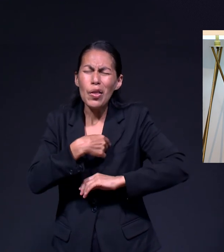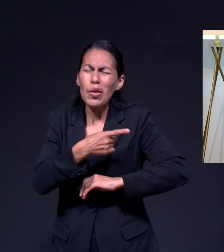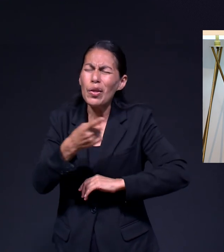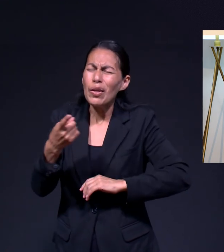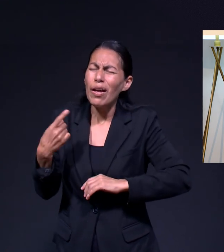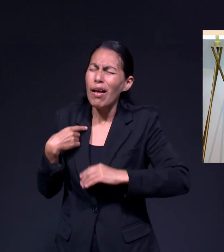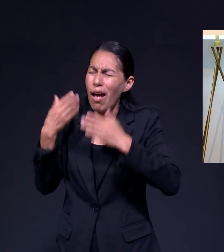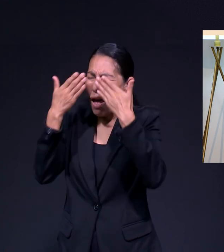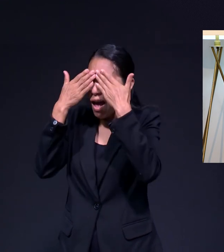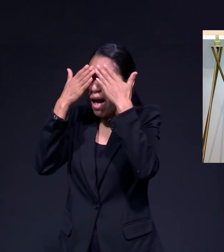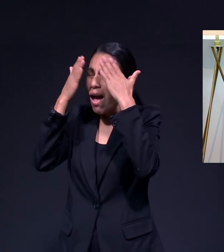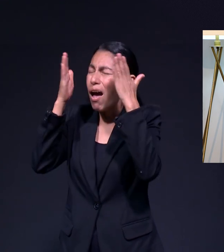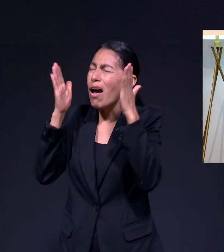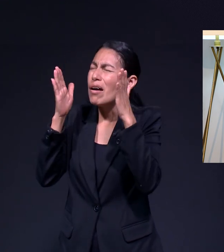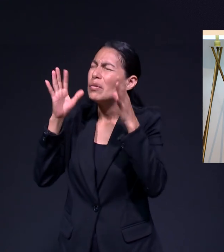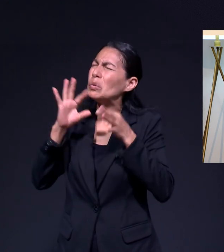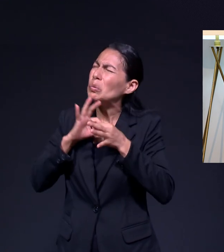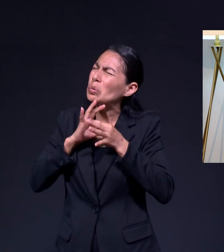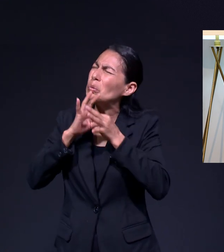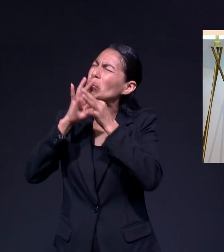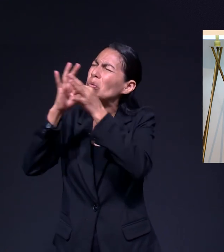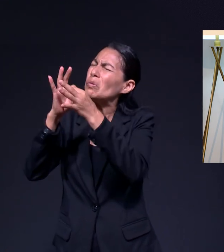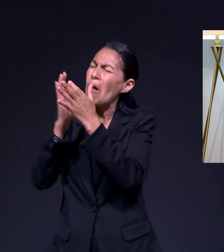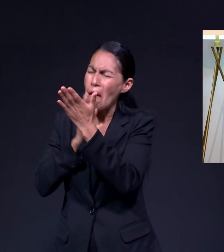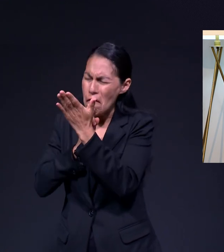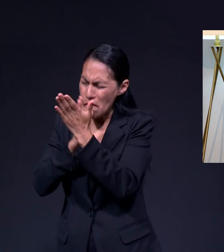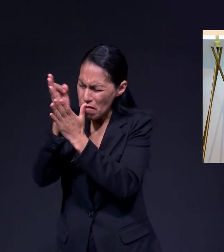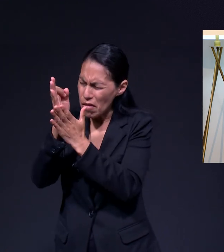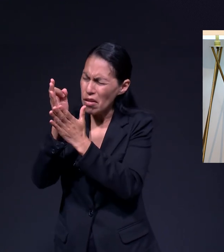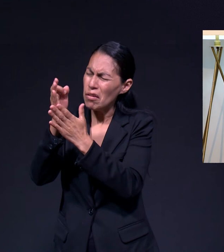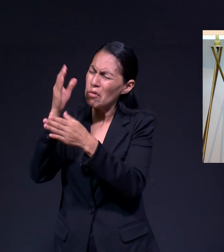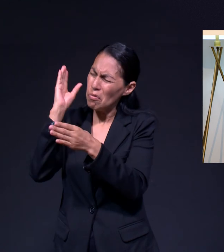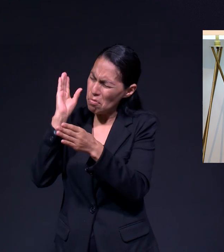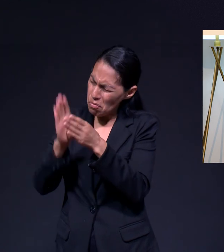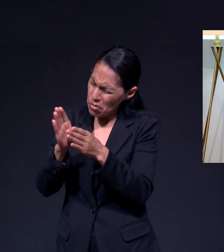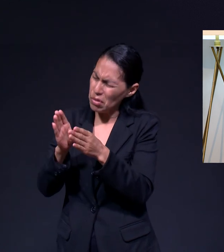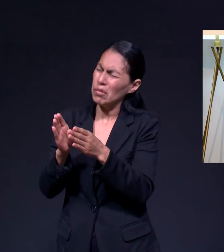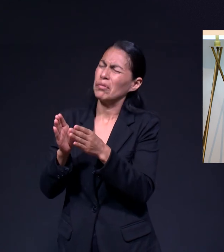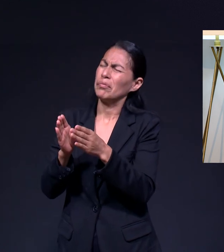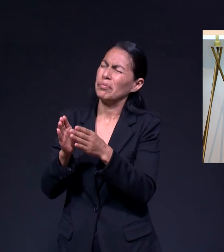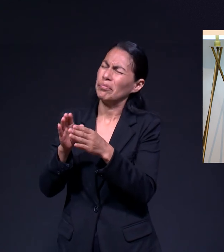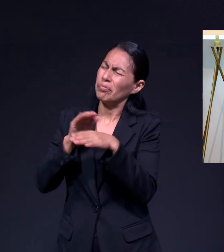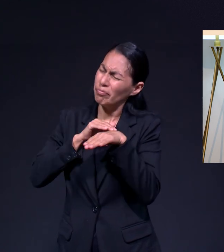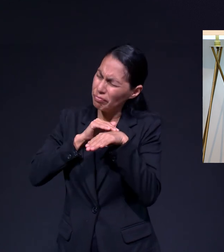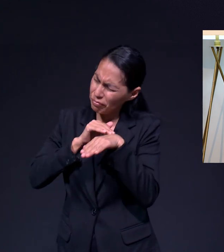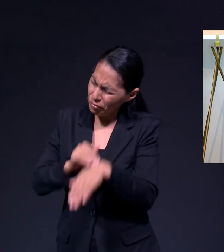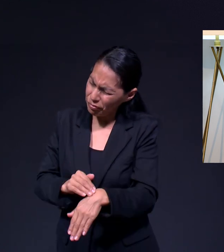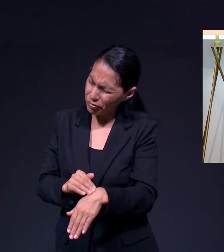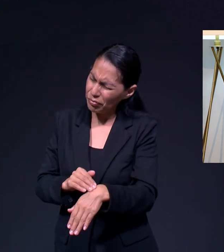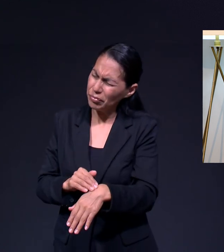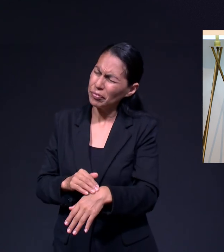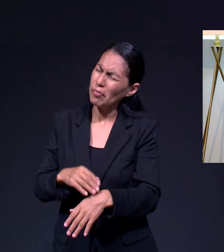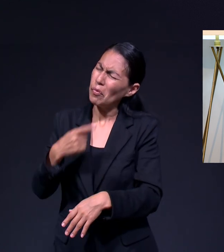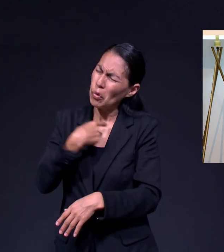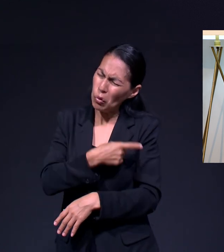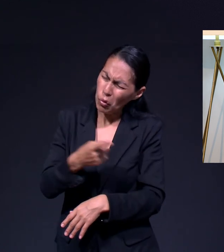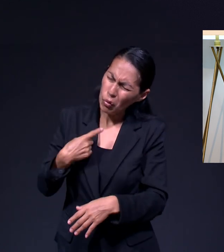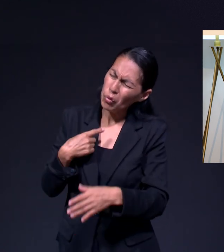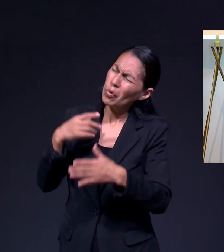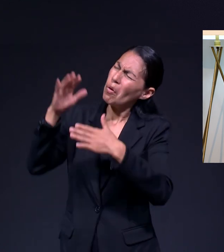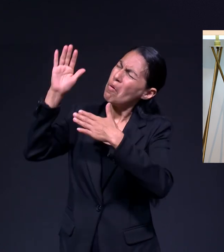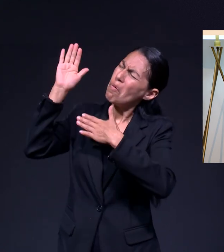tu voz y disponernos de corazón obedecerte fielmente a comprometernos contigo